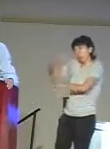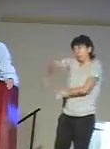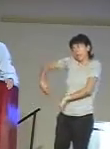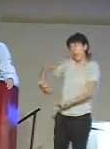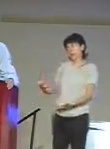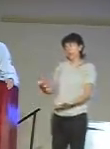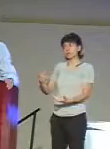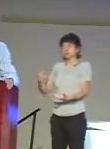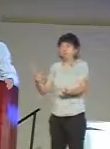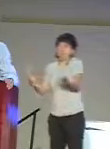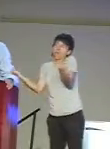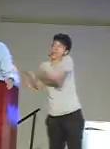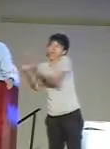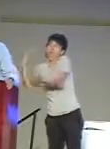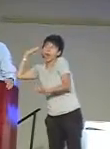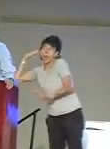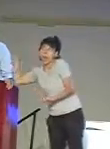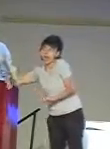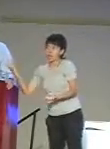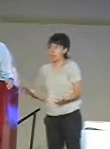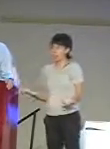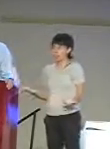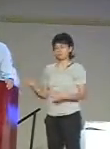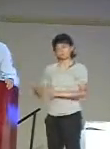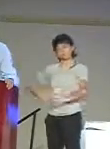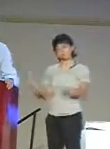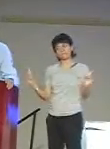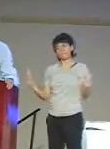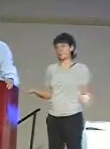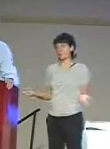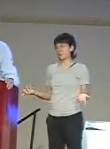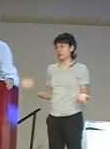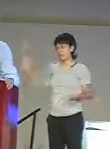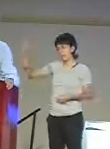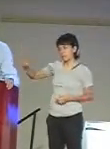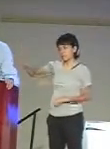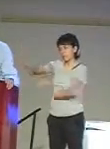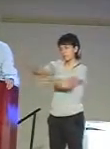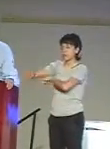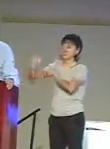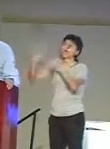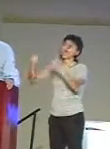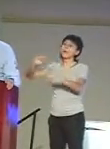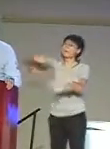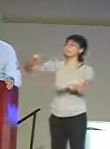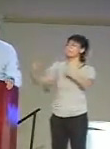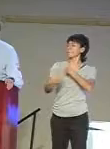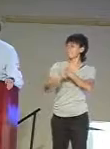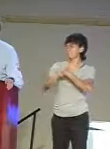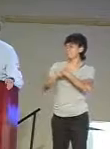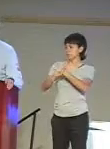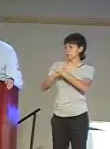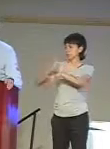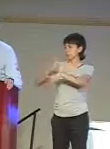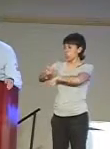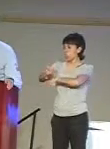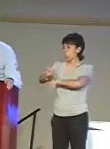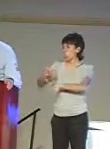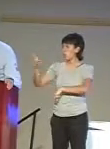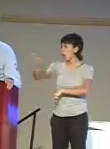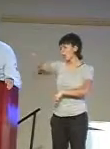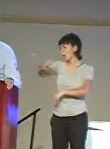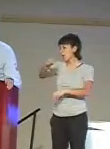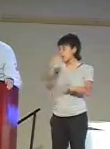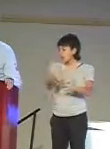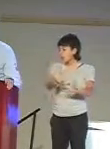materna. O por ejemplo, hablando del país, Uruguay. Uruguay el año pasado tuvo